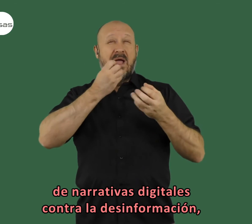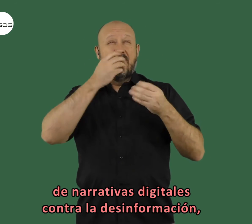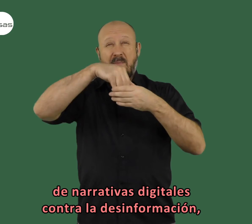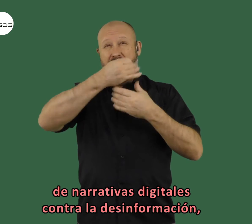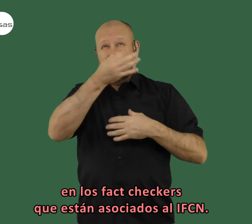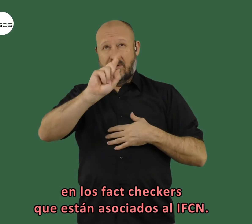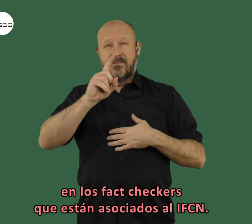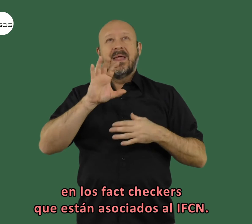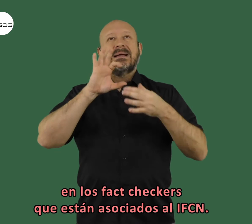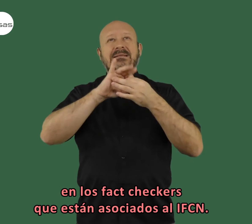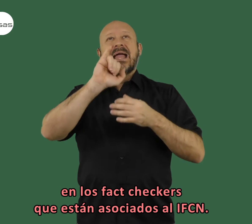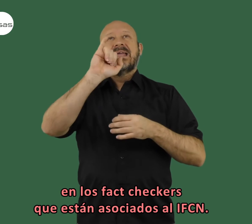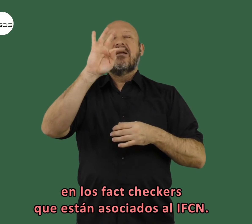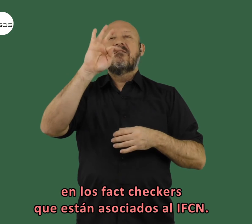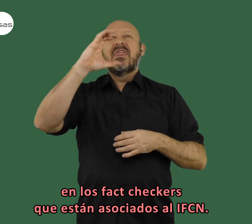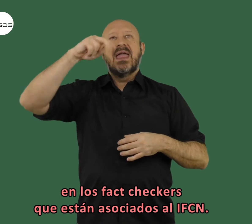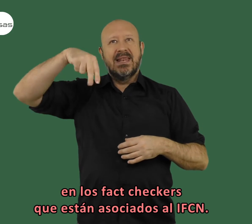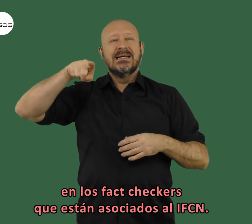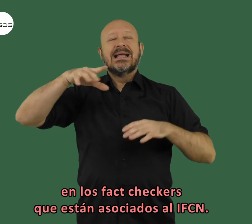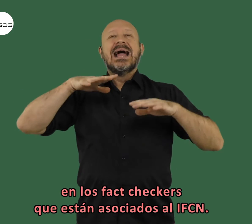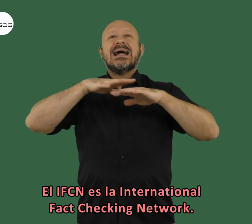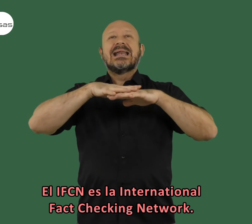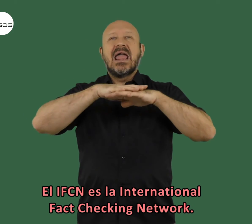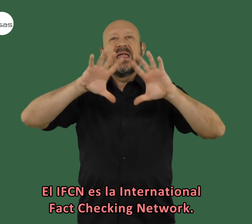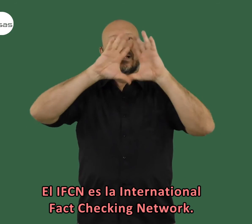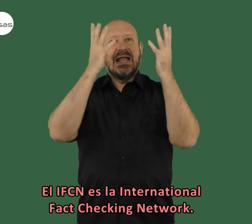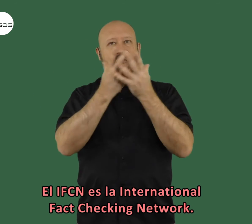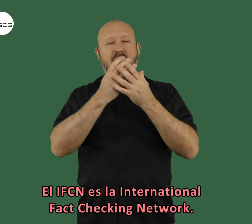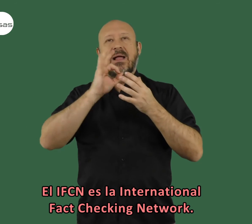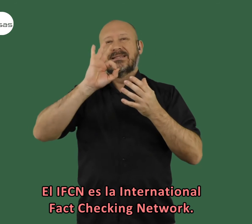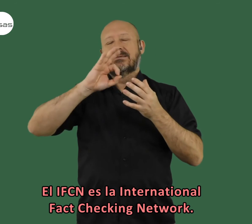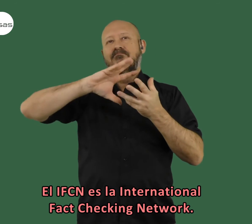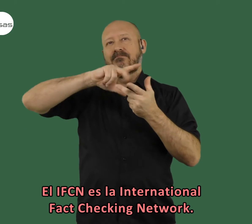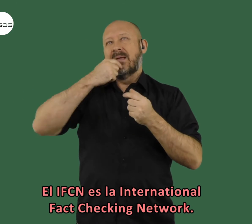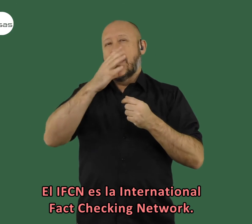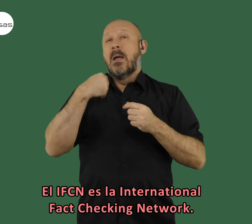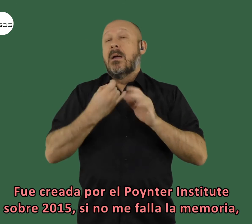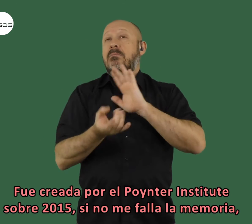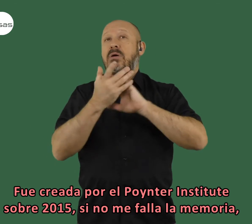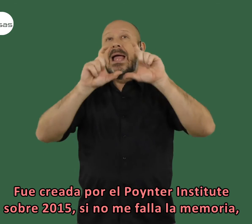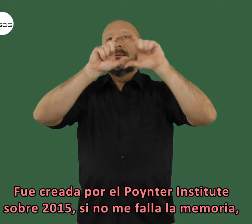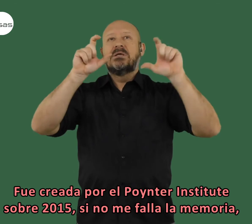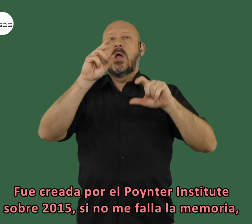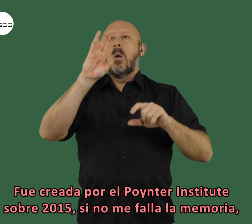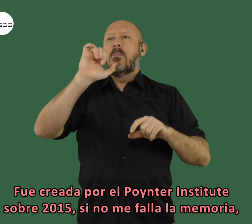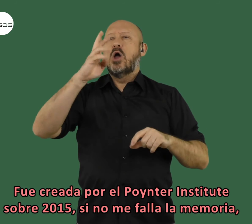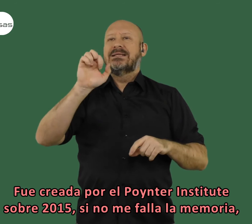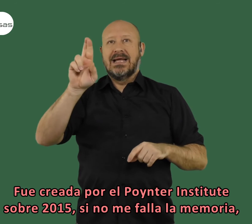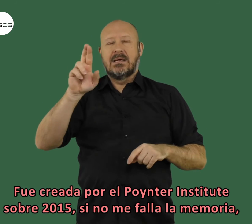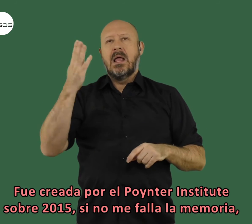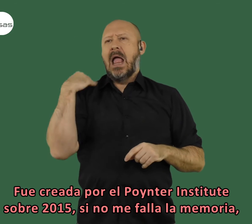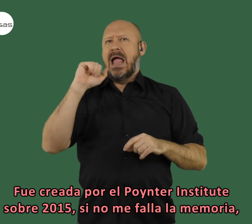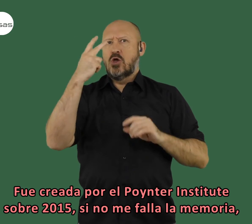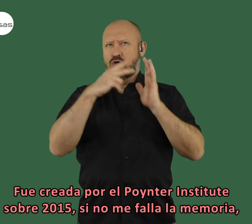la desinformación en los fact-checkers que están asociados a IFCN. IFCN es la International Fact-Checking Network, fue creada por el Poynter